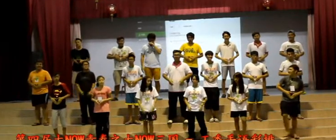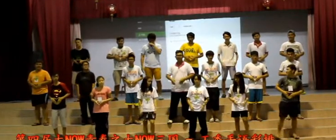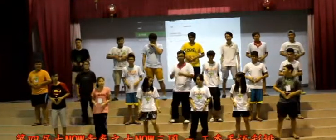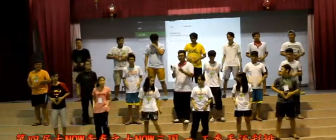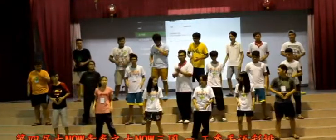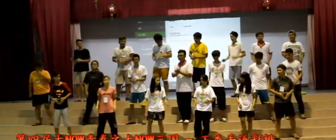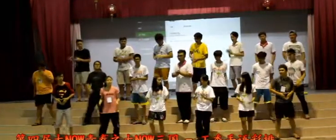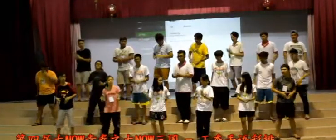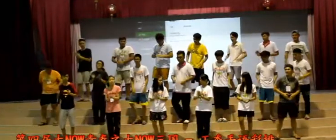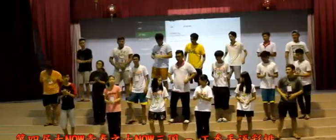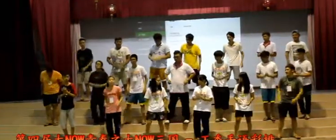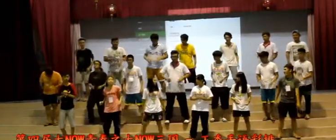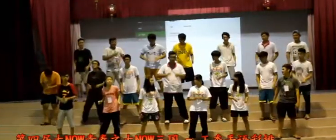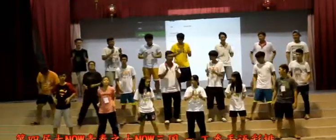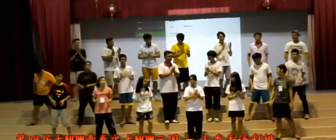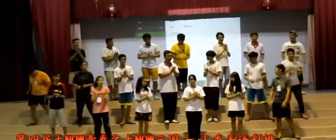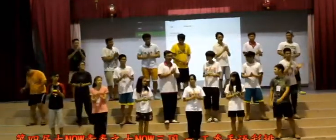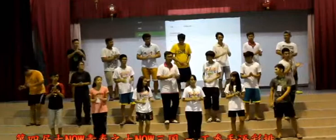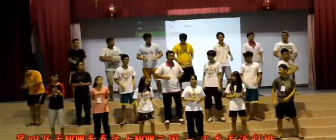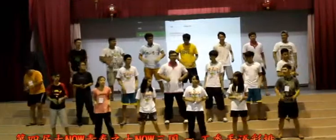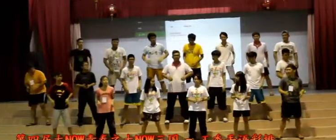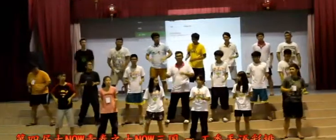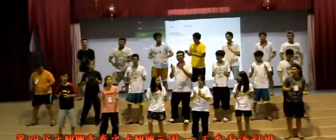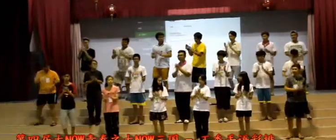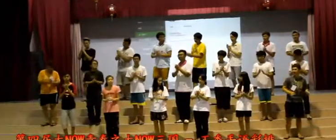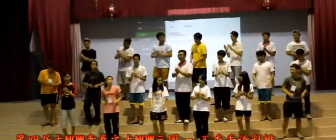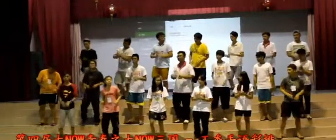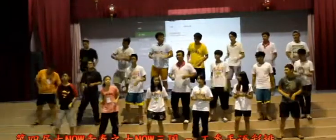走就拉了两个人，一起在我们身后。